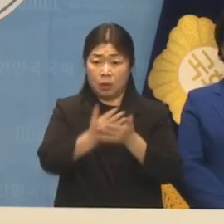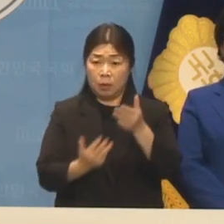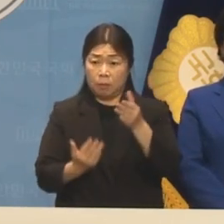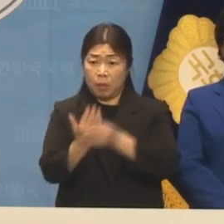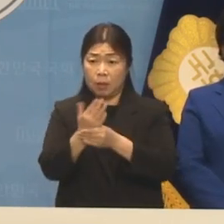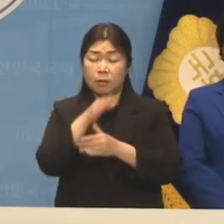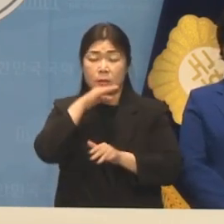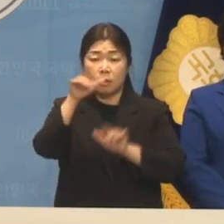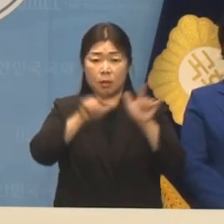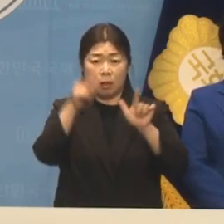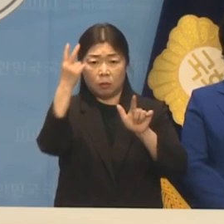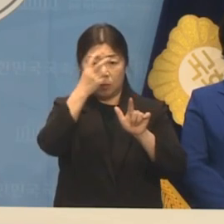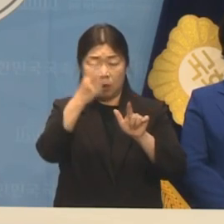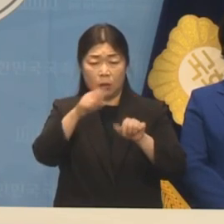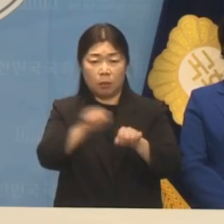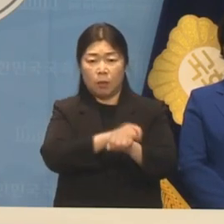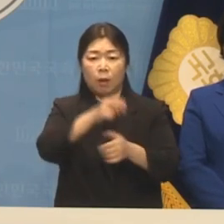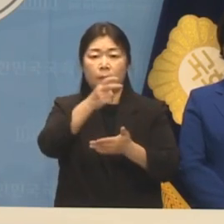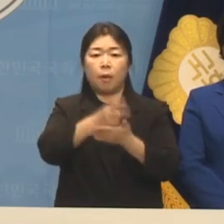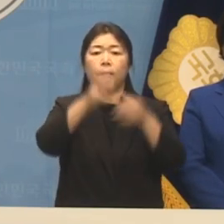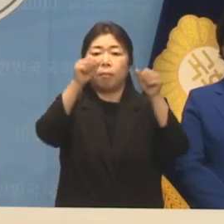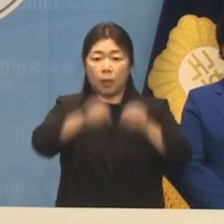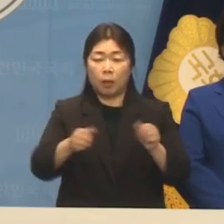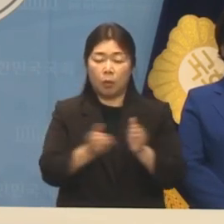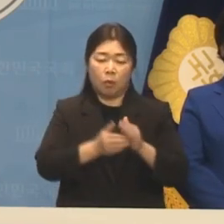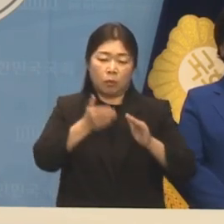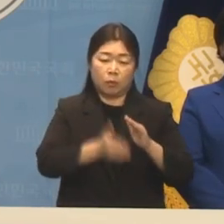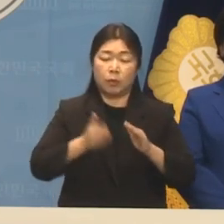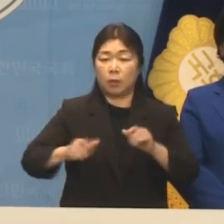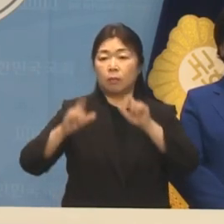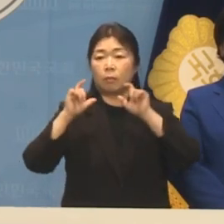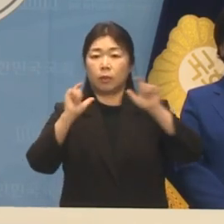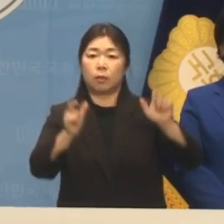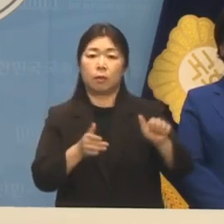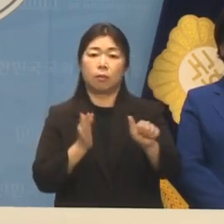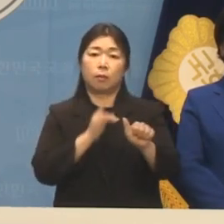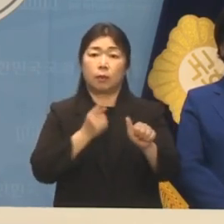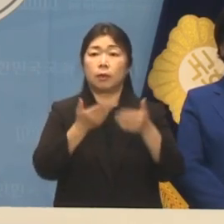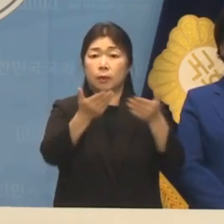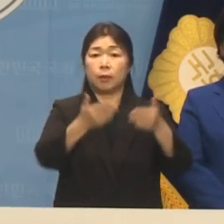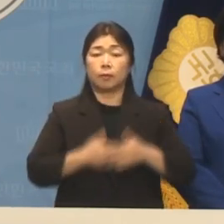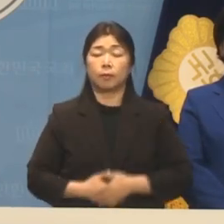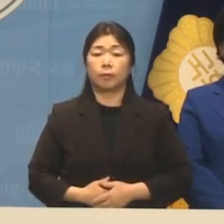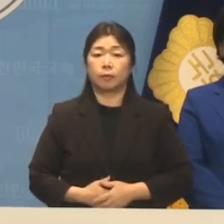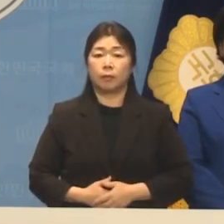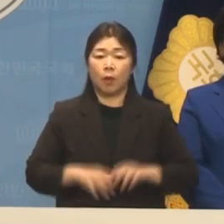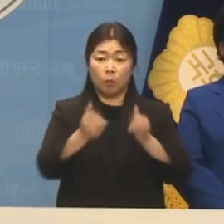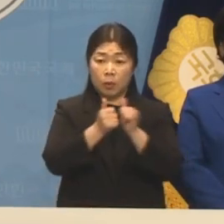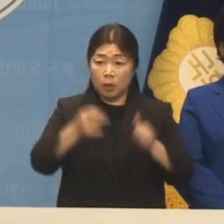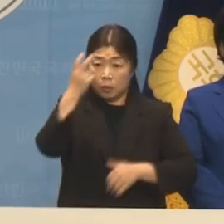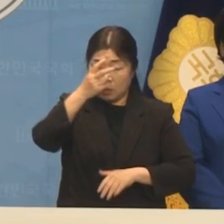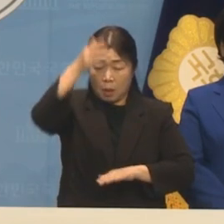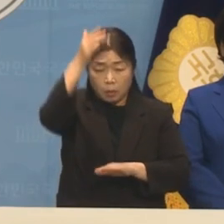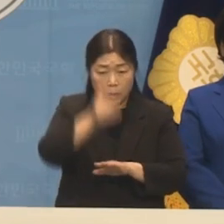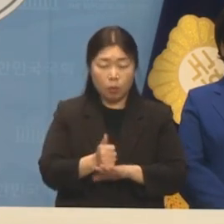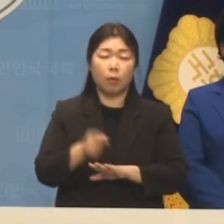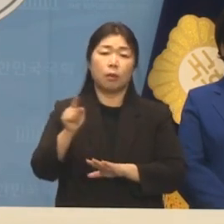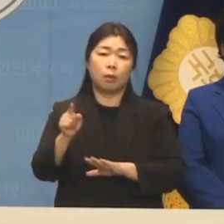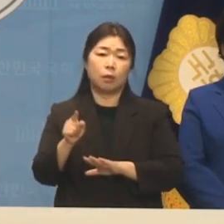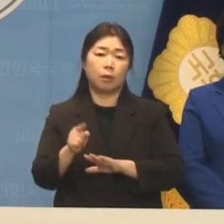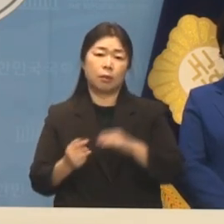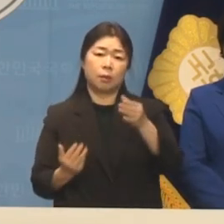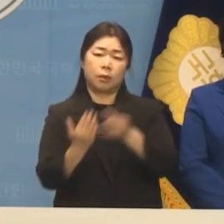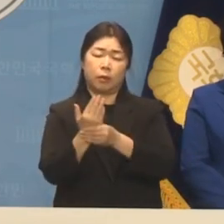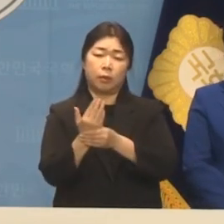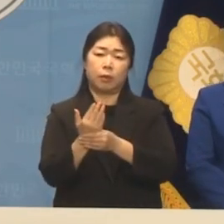진상규명 특별법을 수용하여 공포할 것을 거듭 촉구한다. 국민 여론조사 결과도 이태원